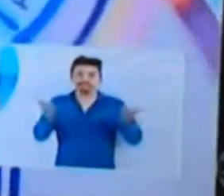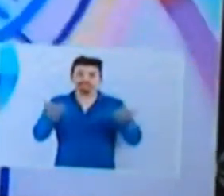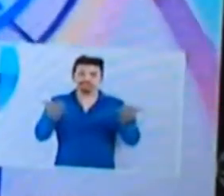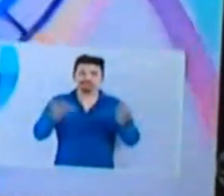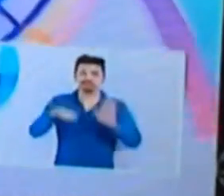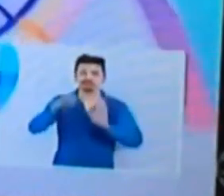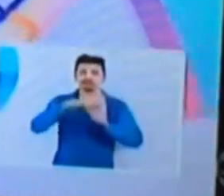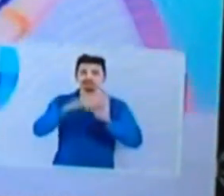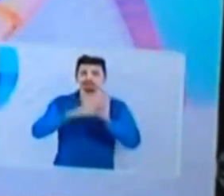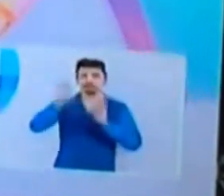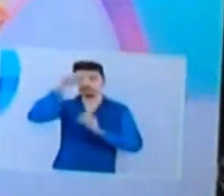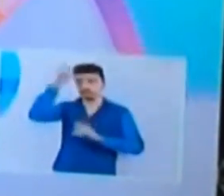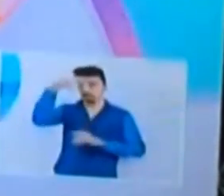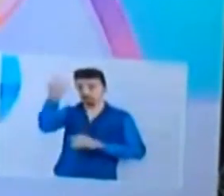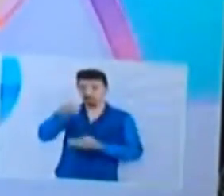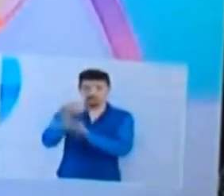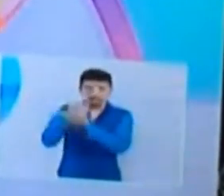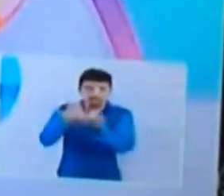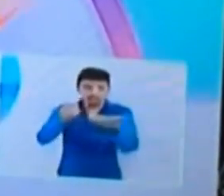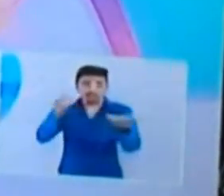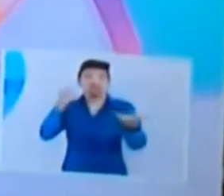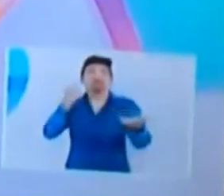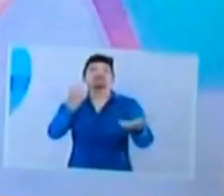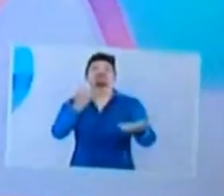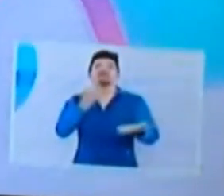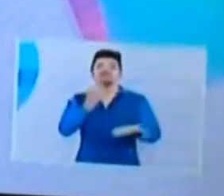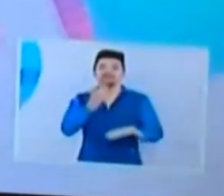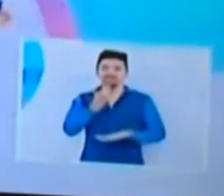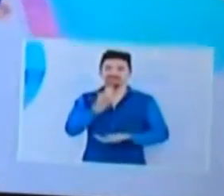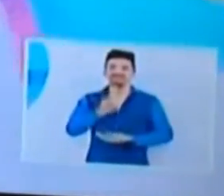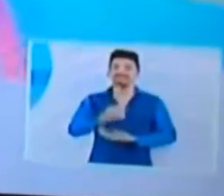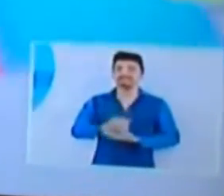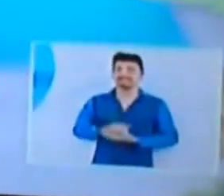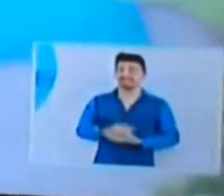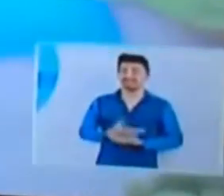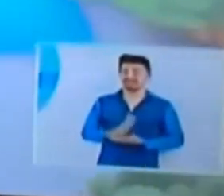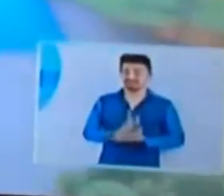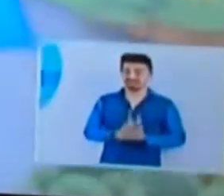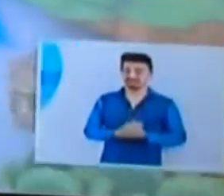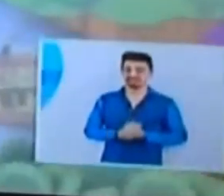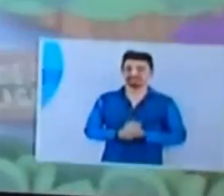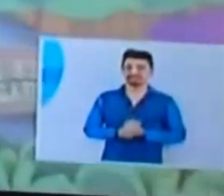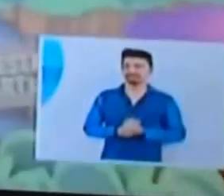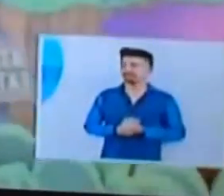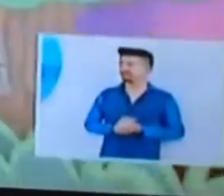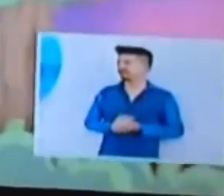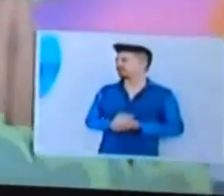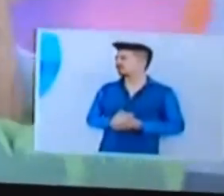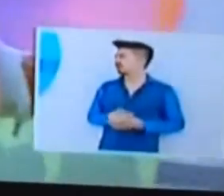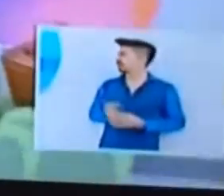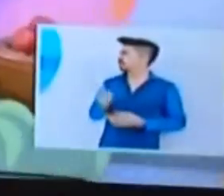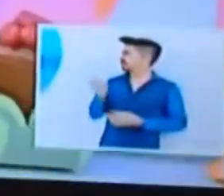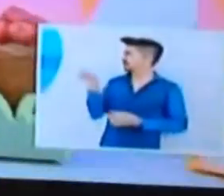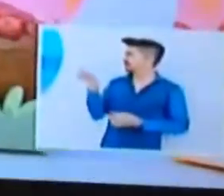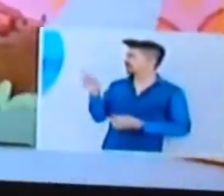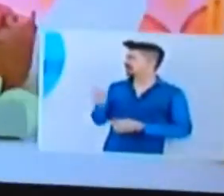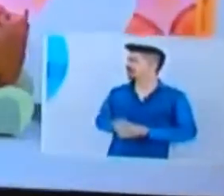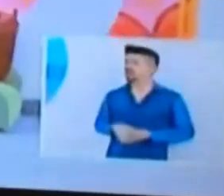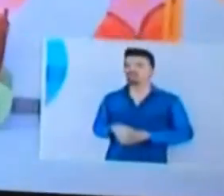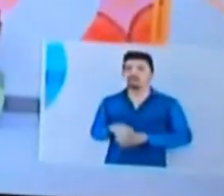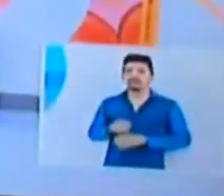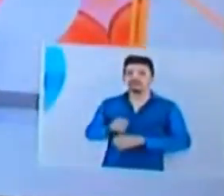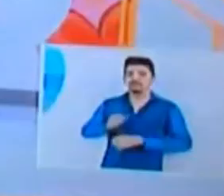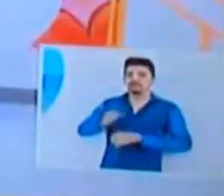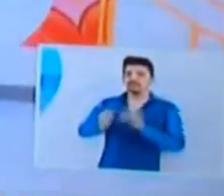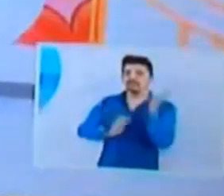Dê a minha homenagem aos turdos. Olha só. E o senhor tem que sorrir, né? O senhor